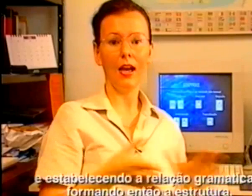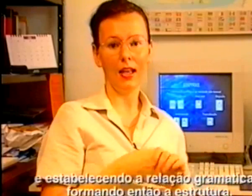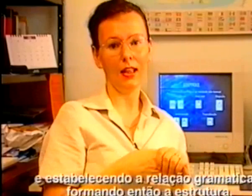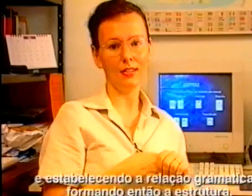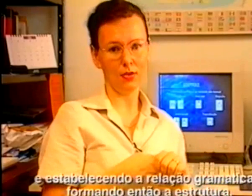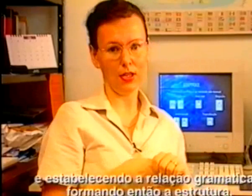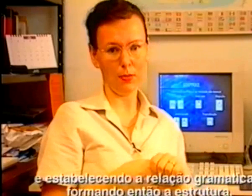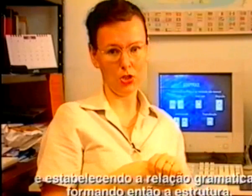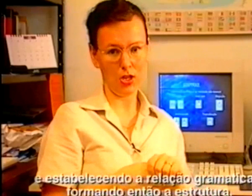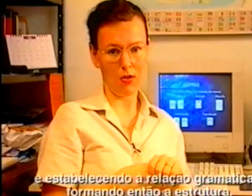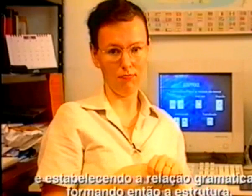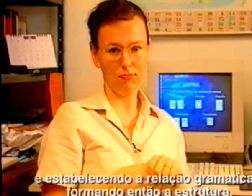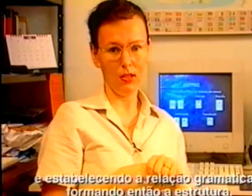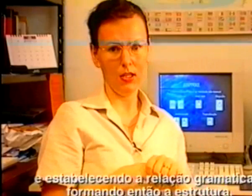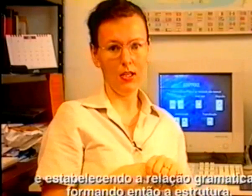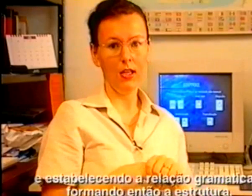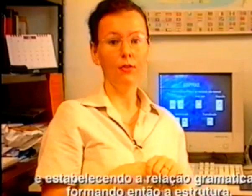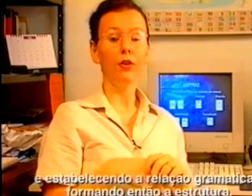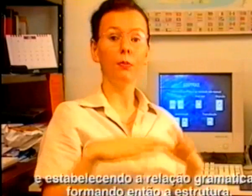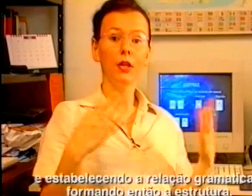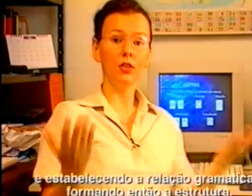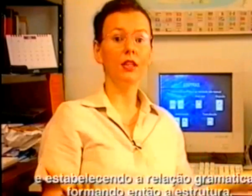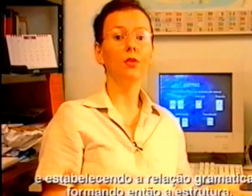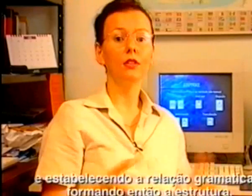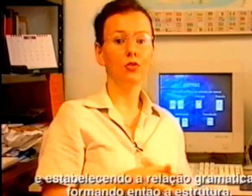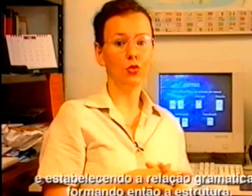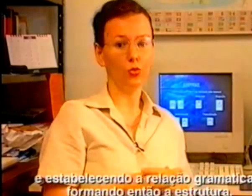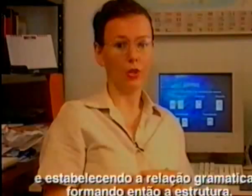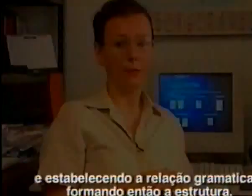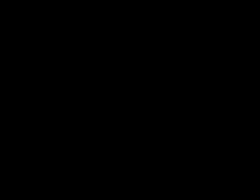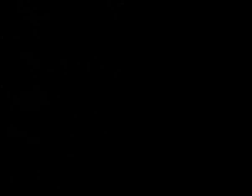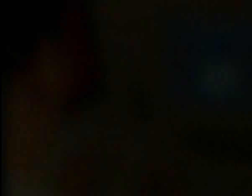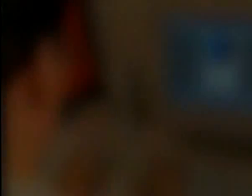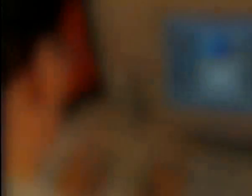a relação gramatical, formando então a estrutura.